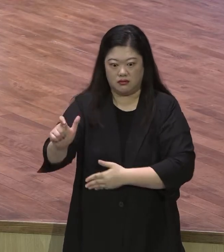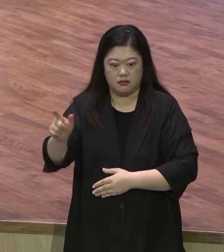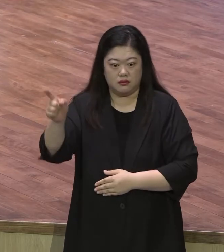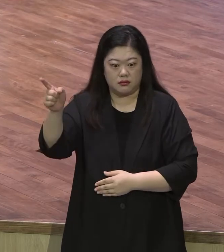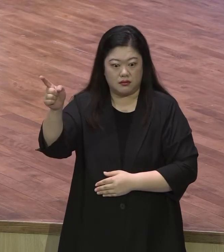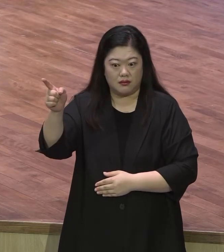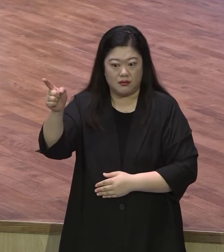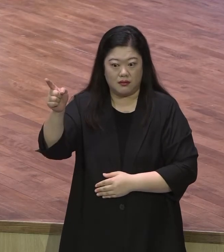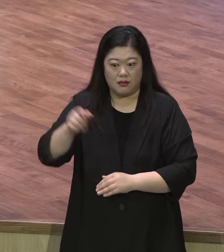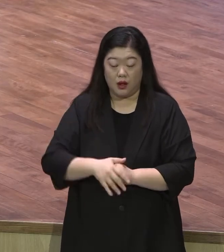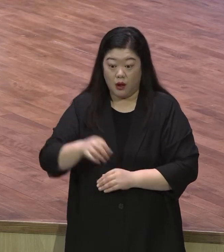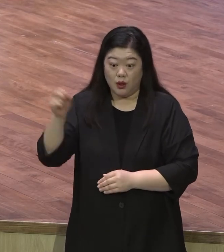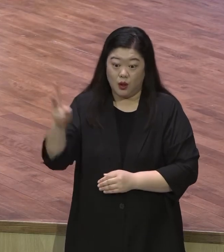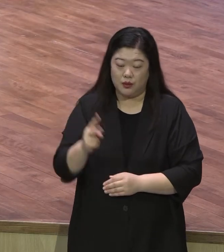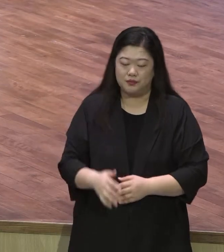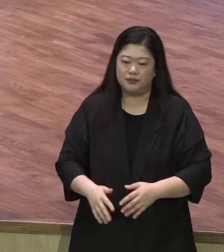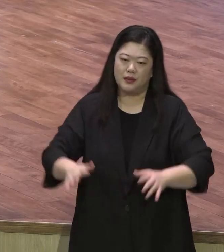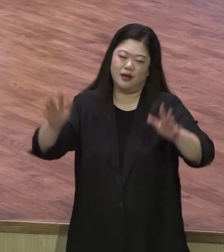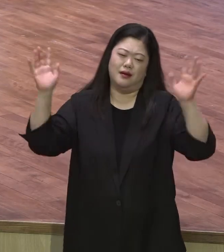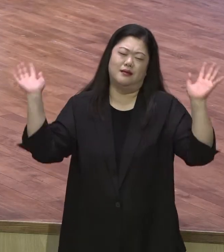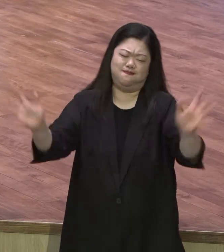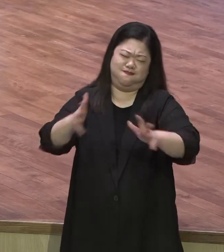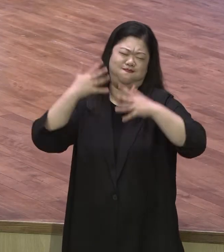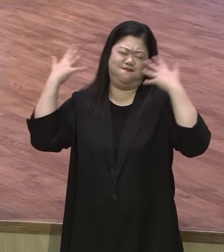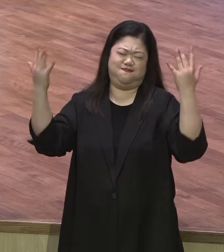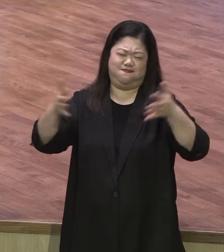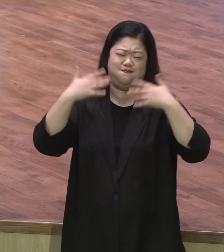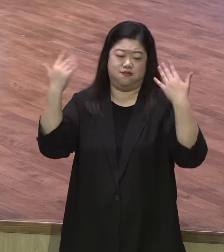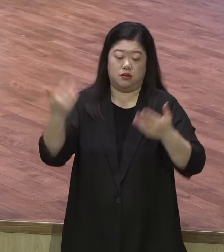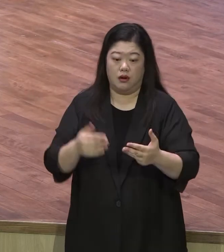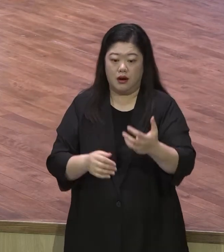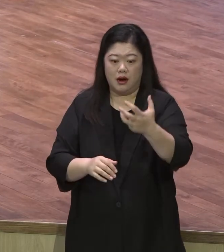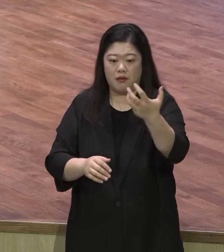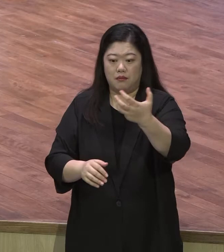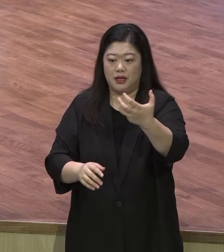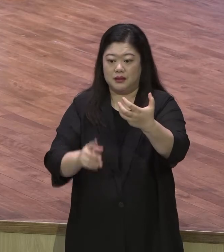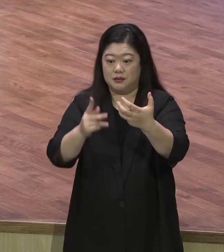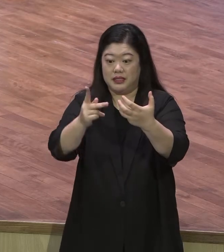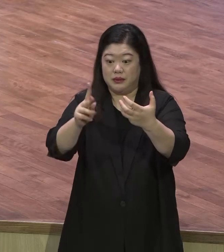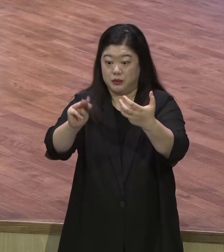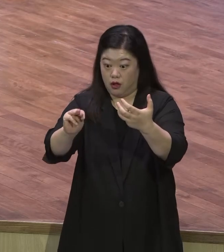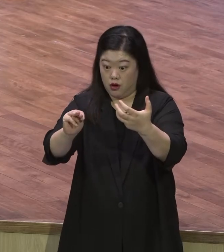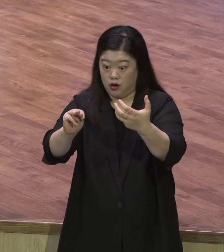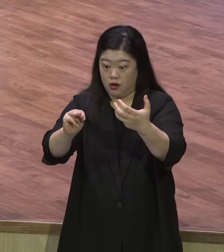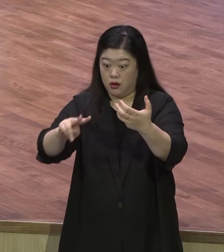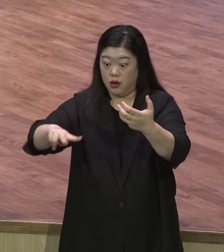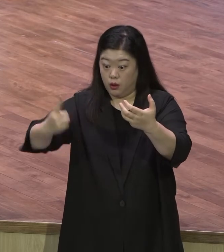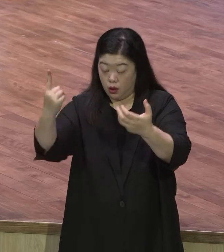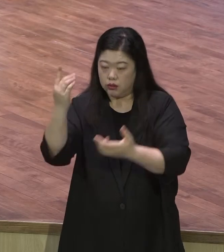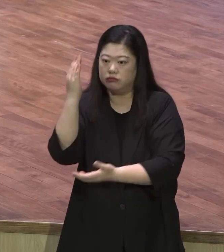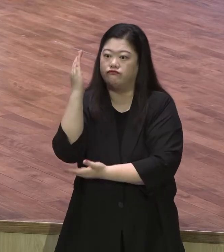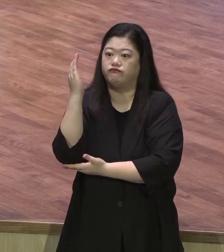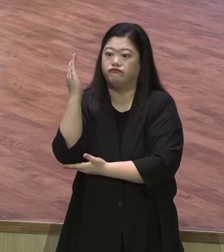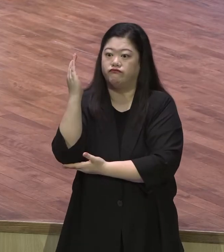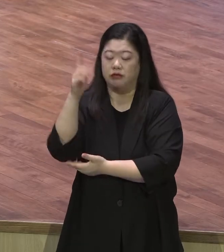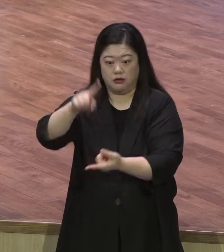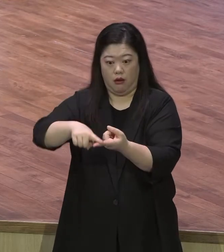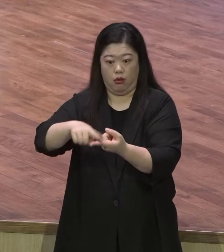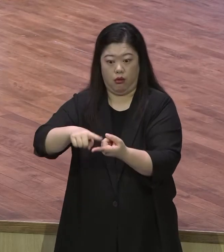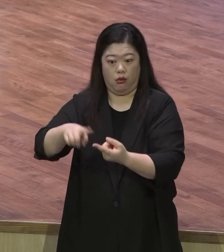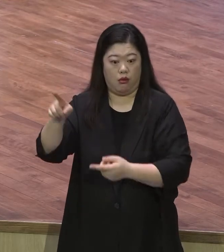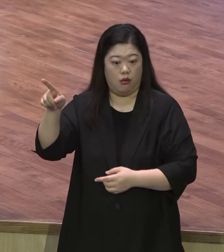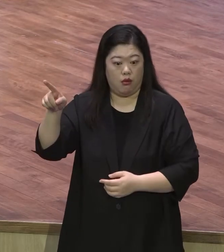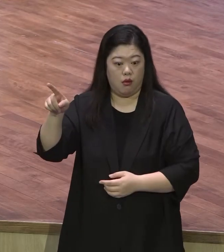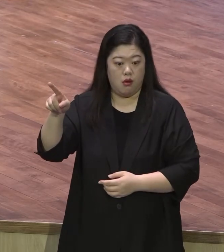80km 밀 몰아쳐도 괜찮을 정도로 튼튼하게 그렇게 기초를 해놨다. 이렇게